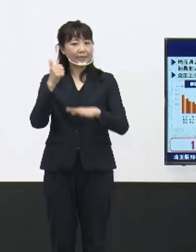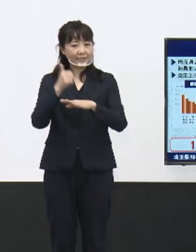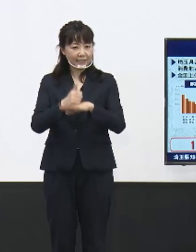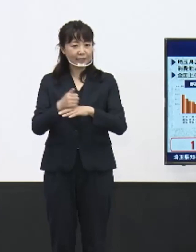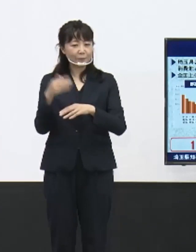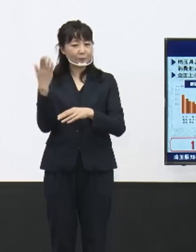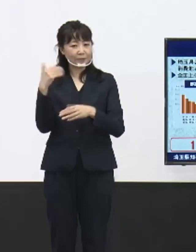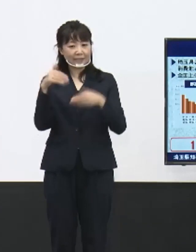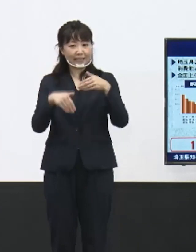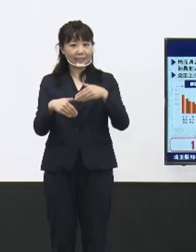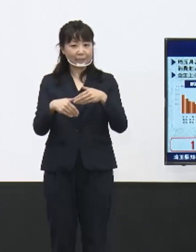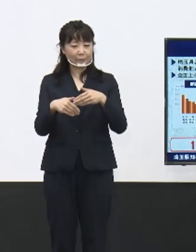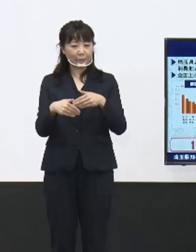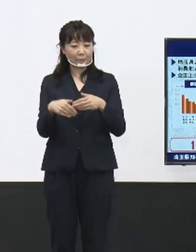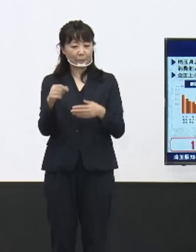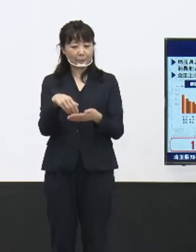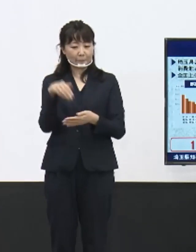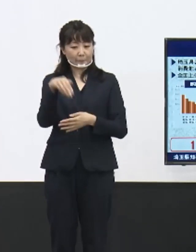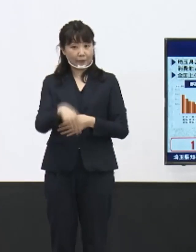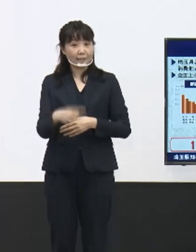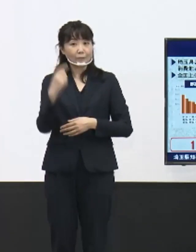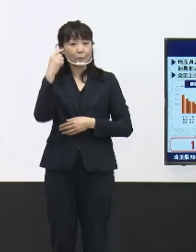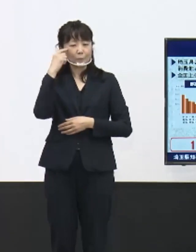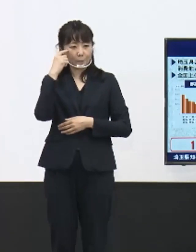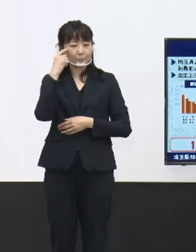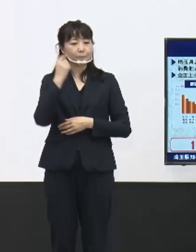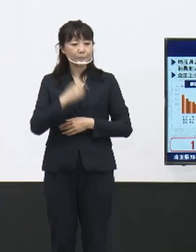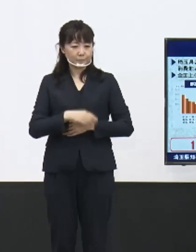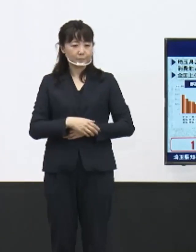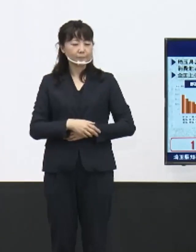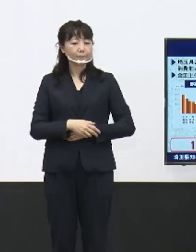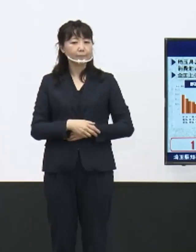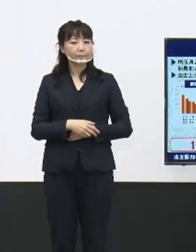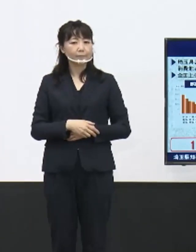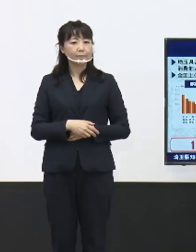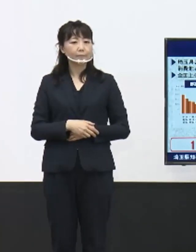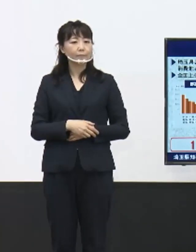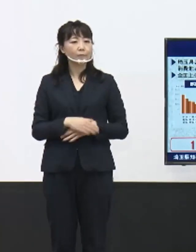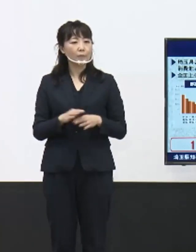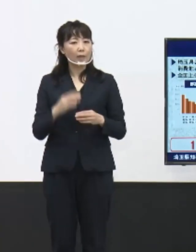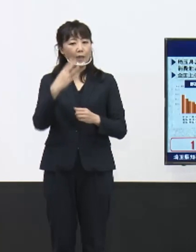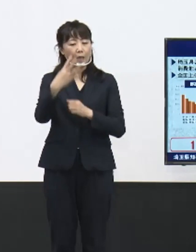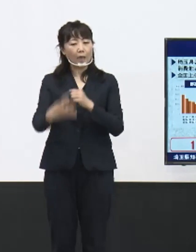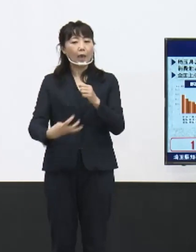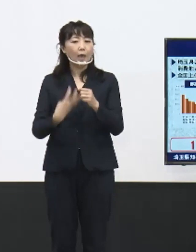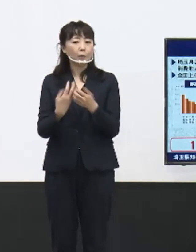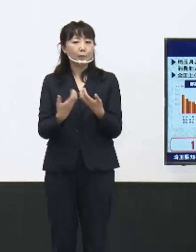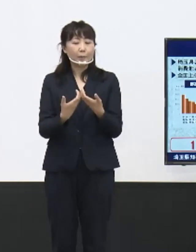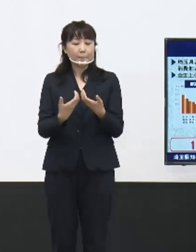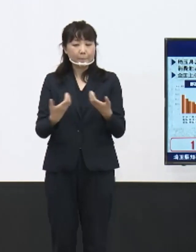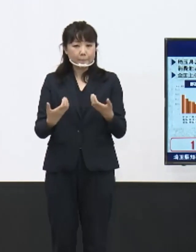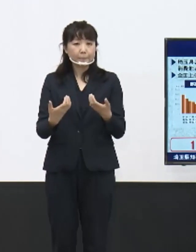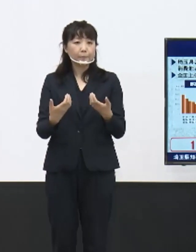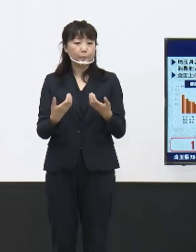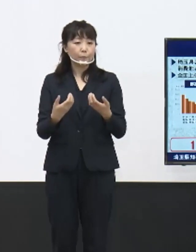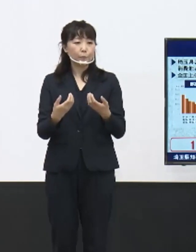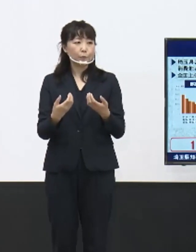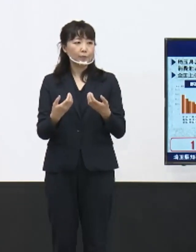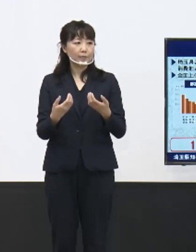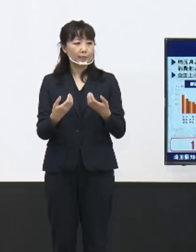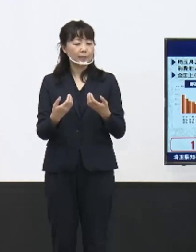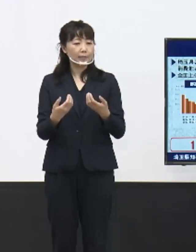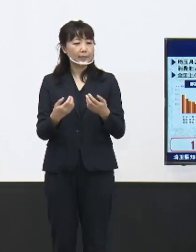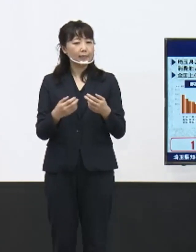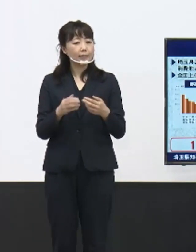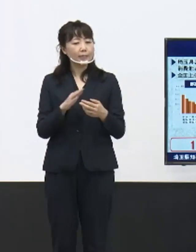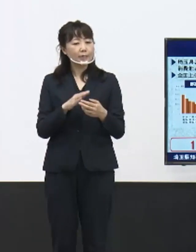。で、衆院選は政権選択選挙であり、今回は特に4年ぶりに有権者が直接的に政治に